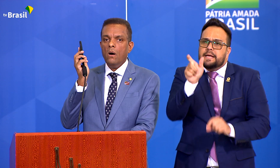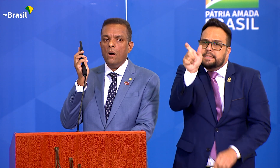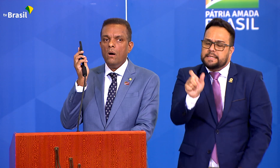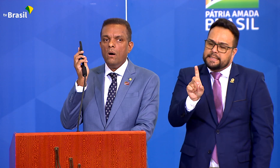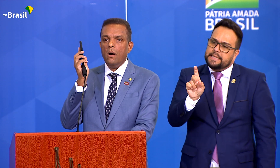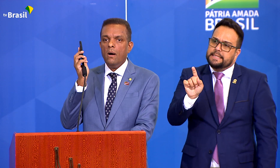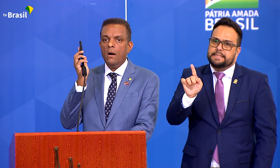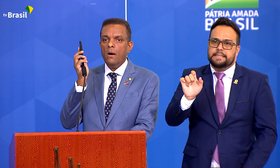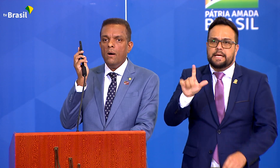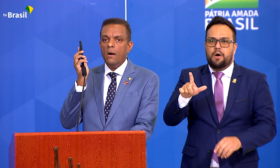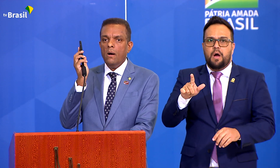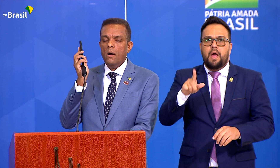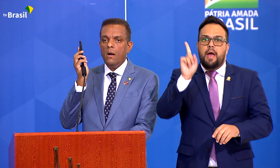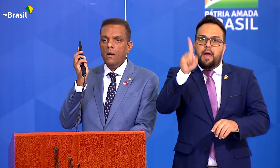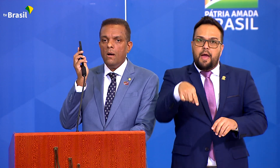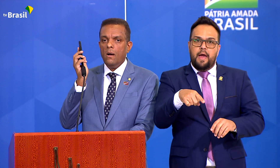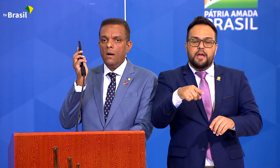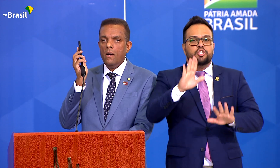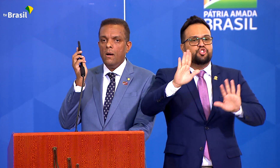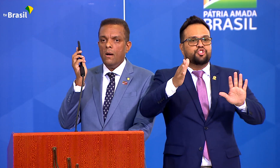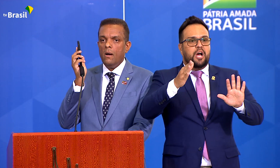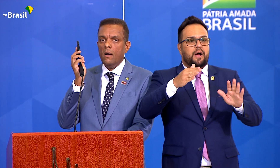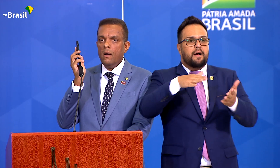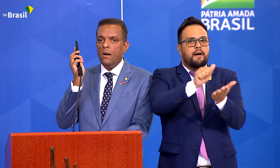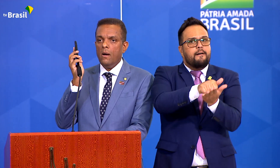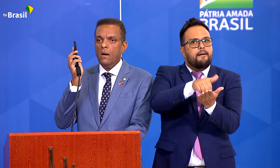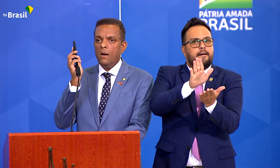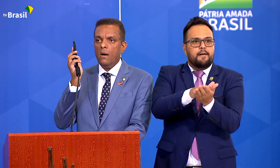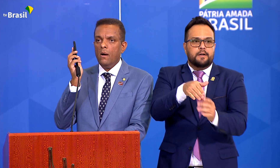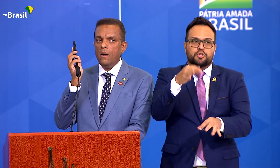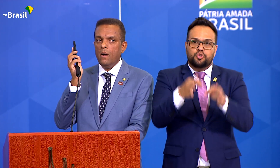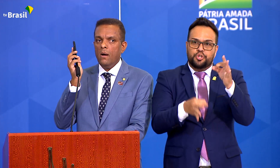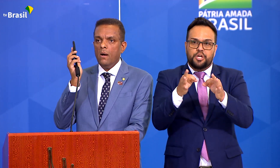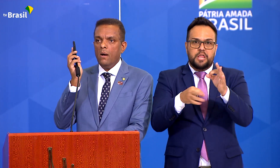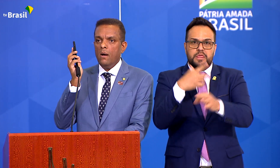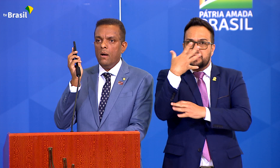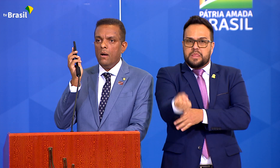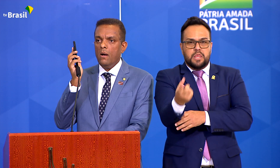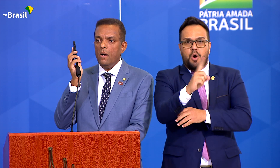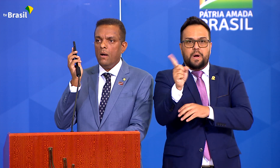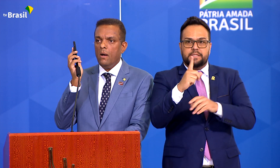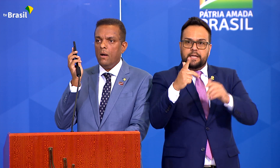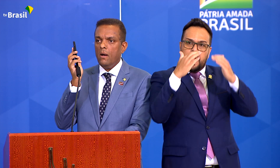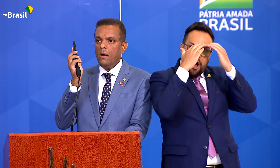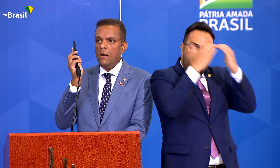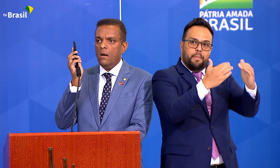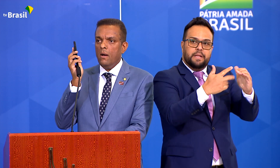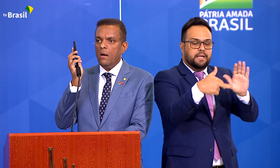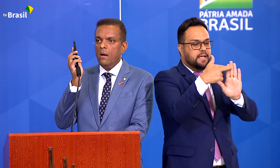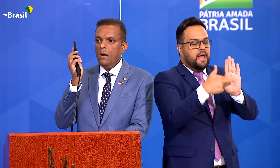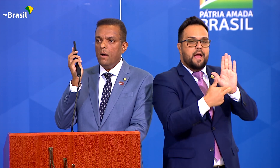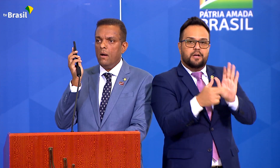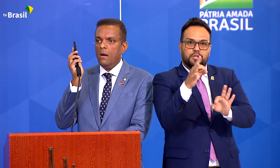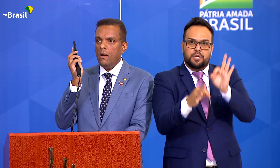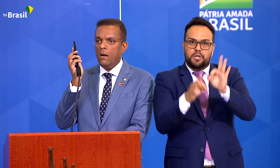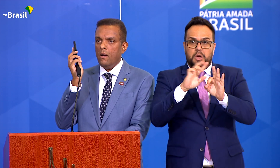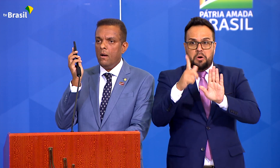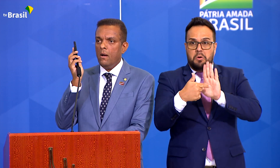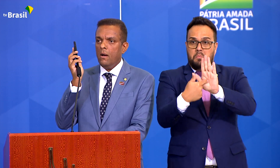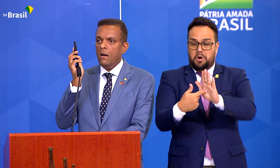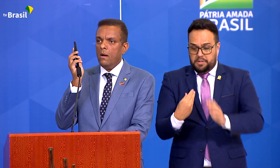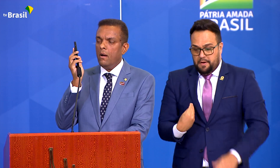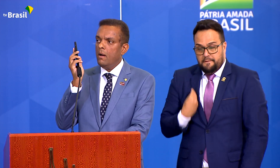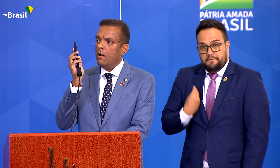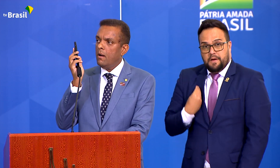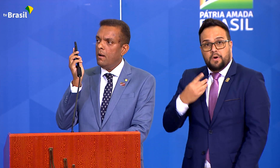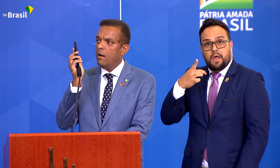E aí o que simplesmente se recusa a cumprir as ordens judiciais Essas são imagens ao vivo